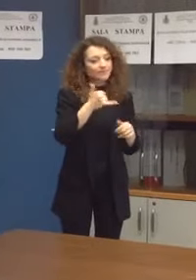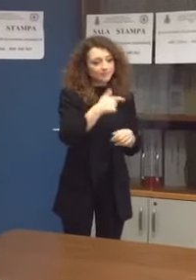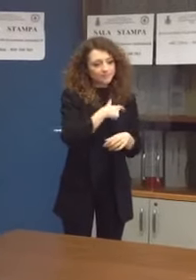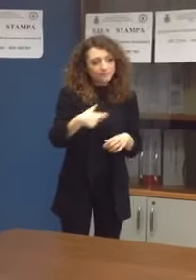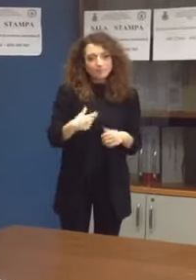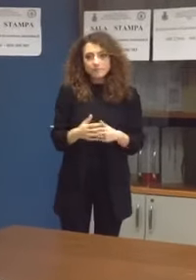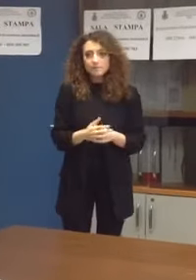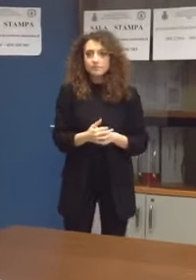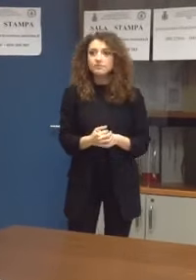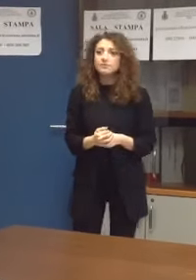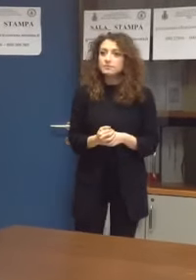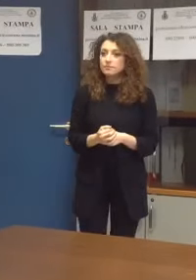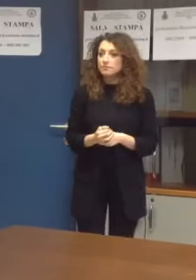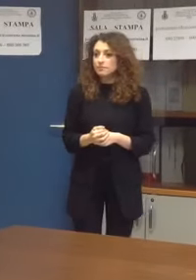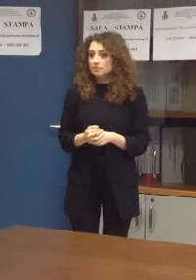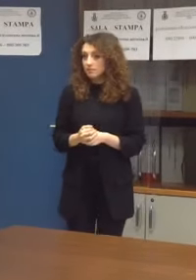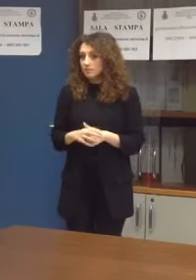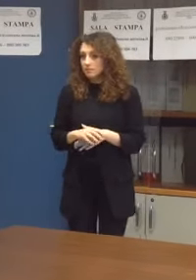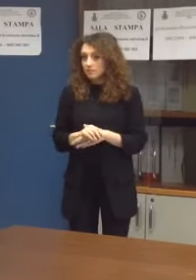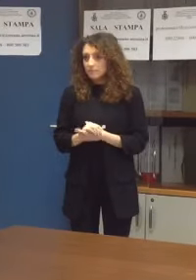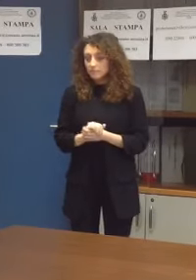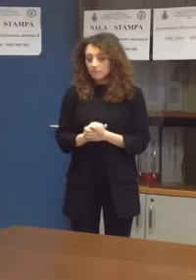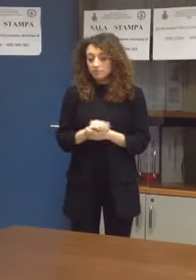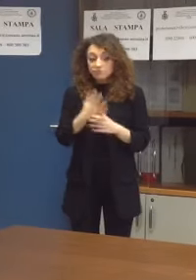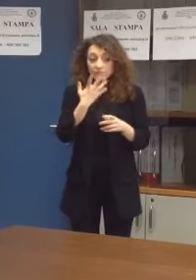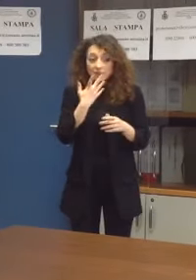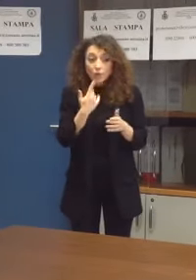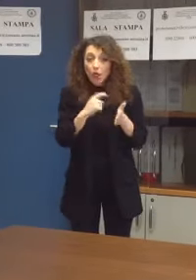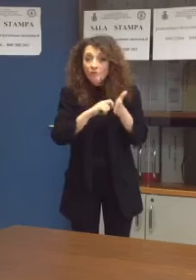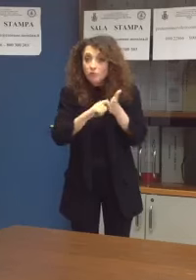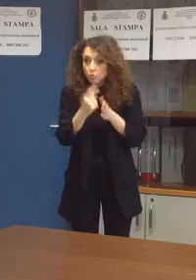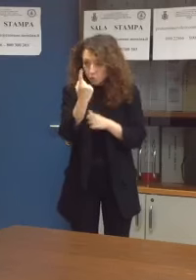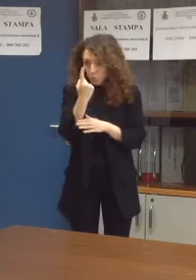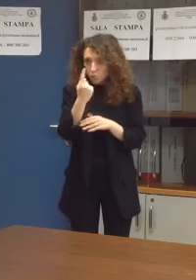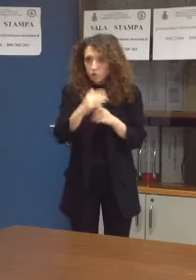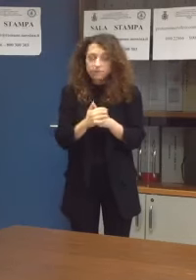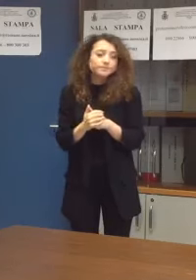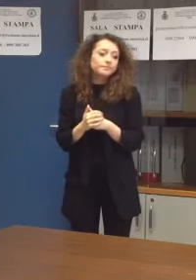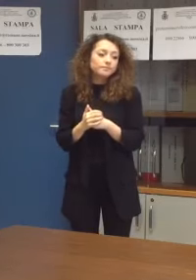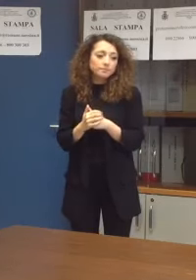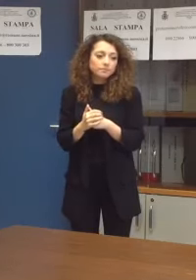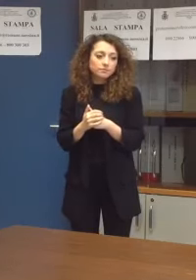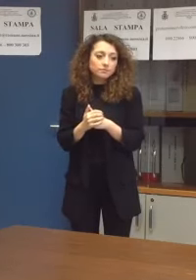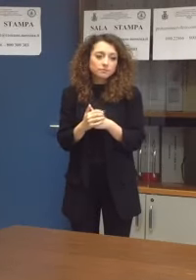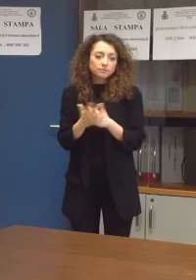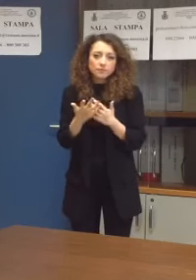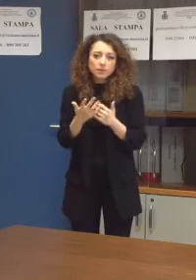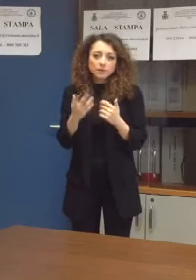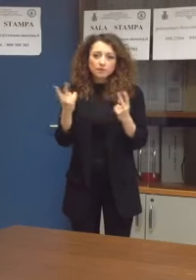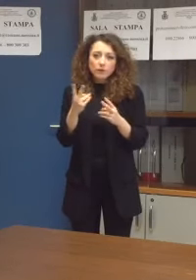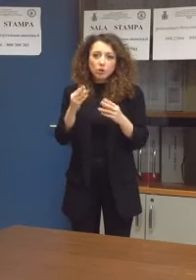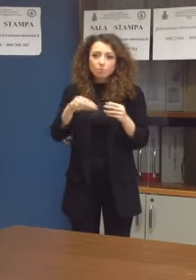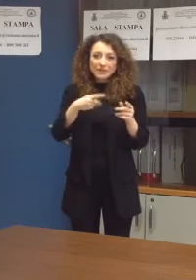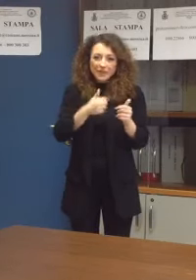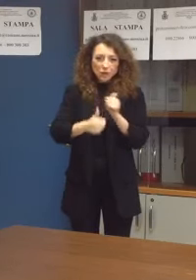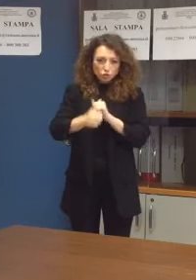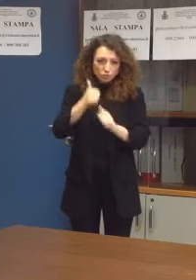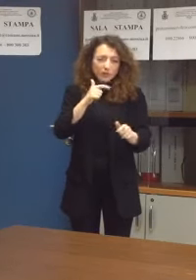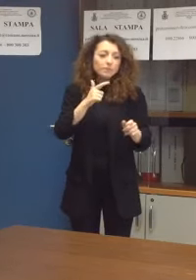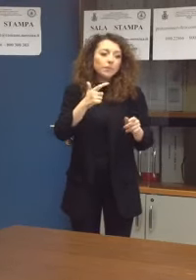intanto desideravo specificare una cosa, perché ancora prima di quel messaggio che hai ricevuto tu per la Nutella, io ho ricevuto